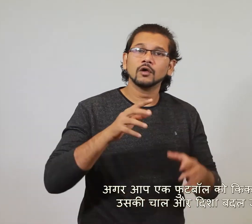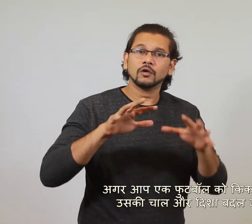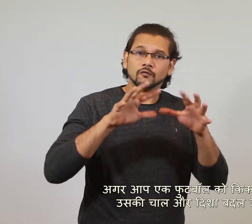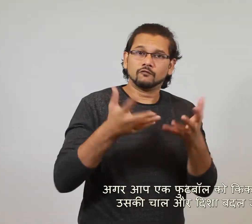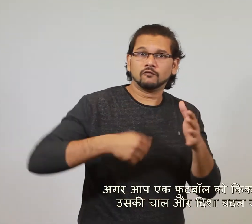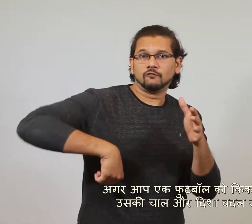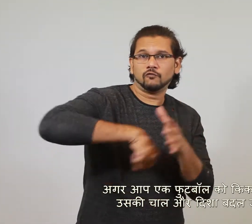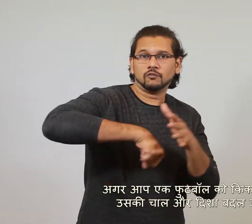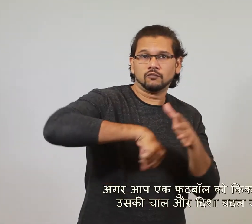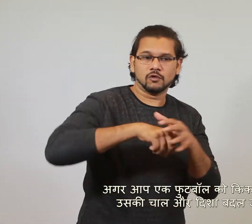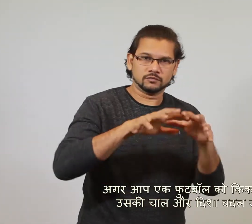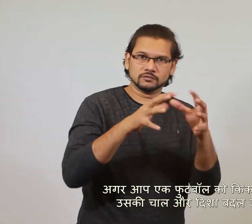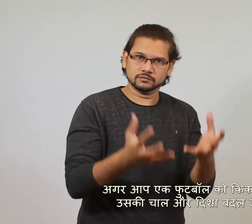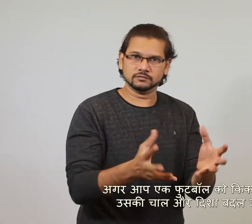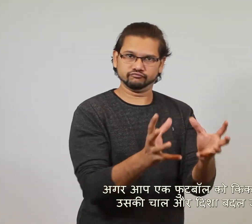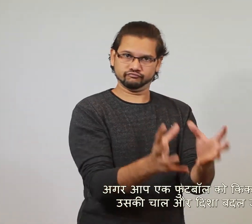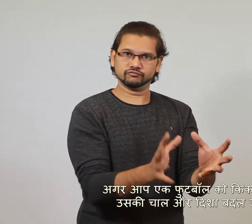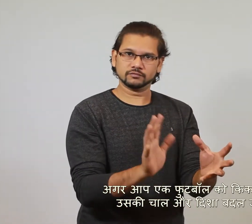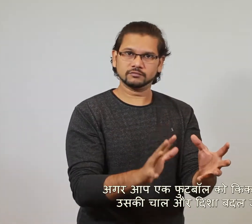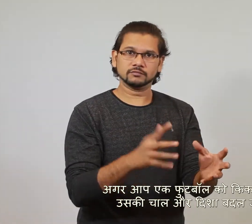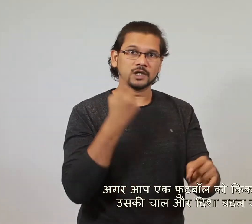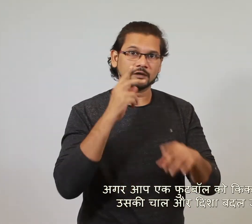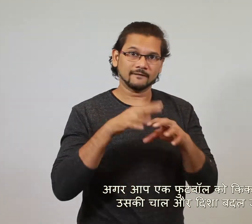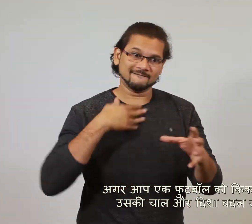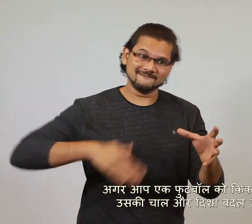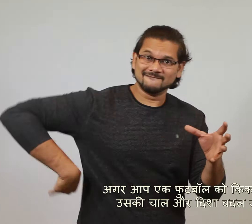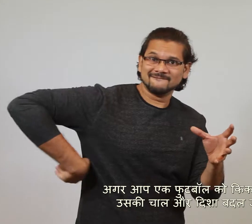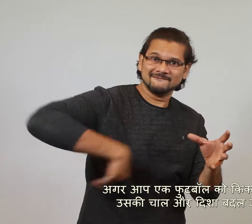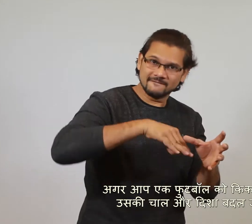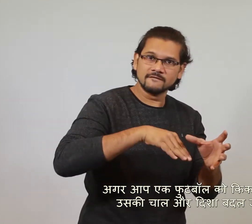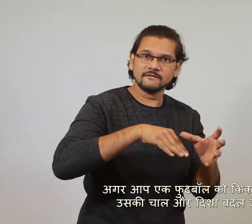अगर आप फुटबॉल को केक लगाएं तो उसकी चाल और दिशा बदल जाती है